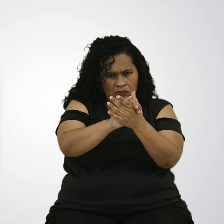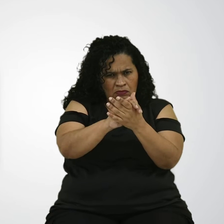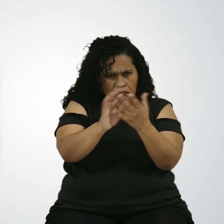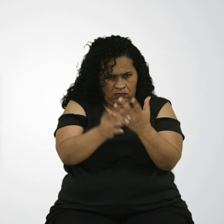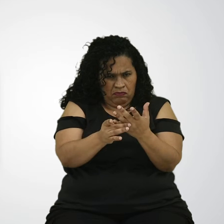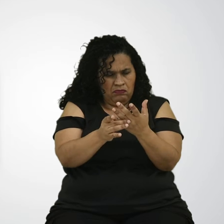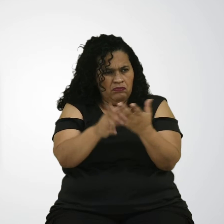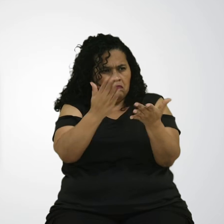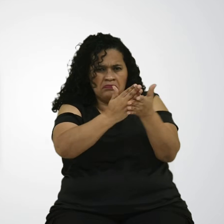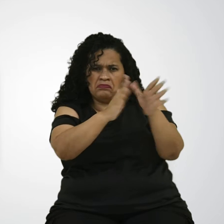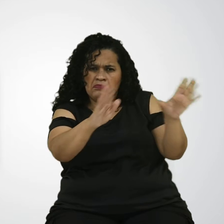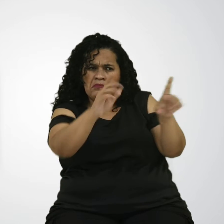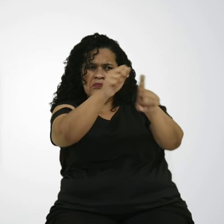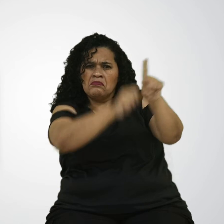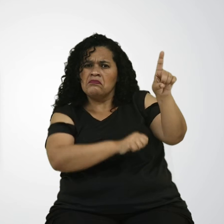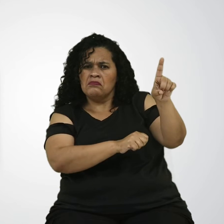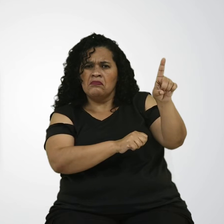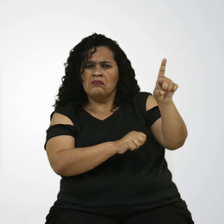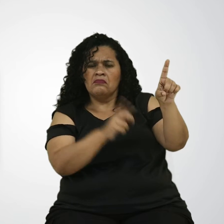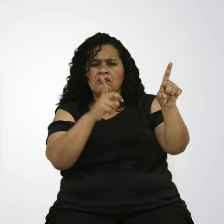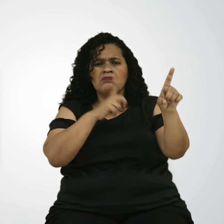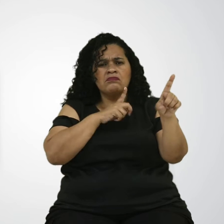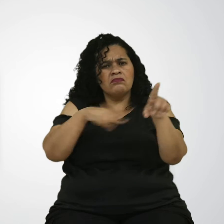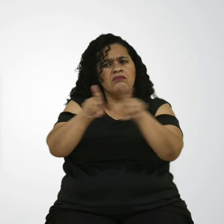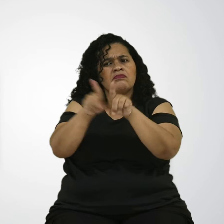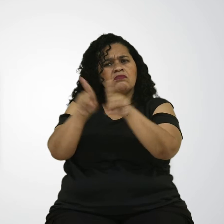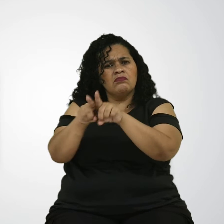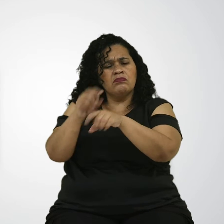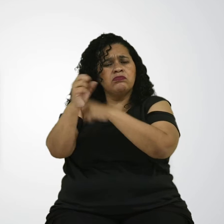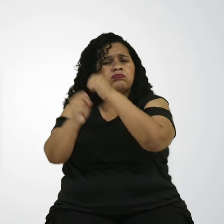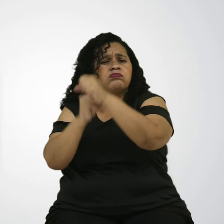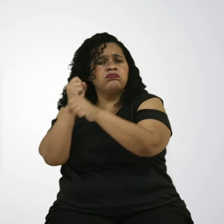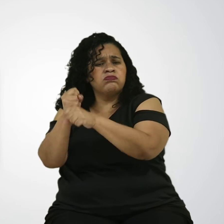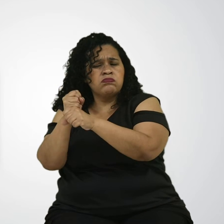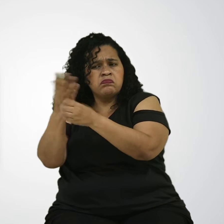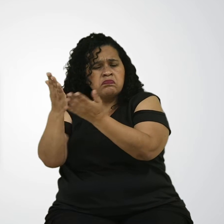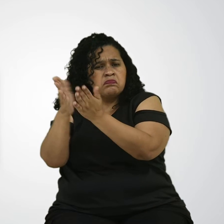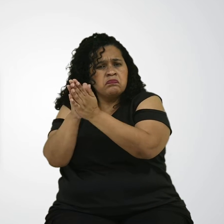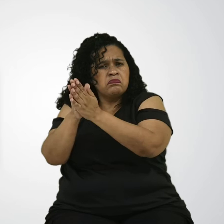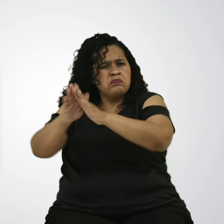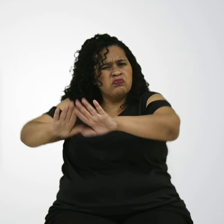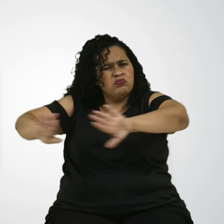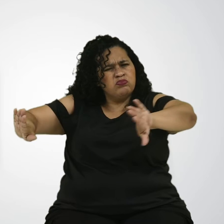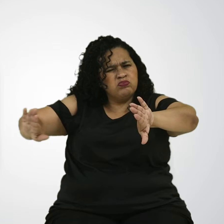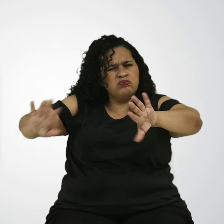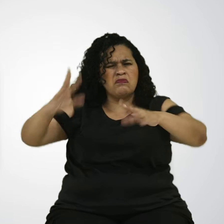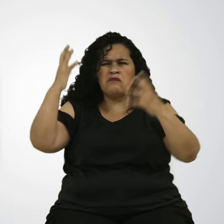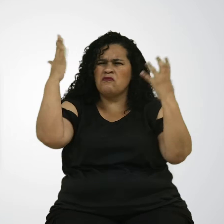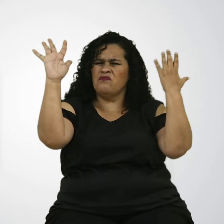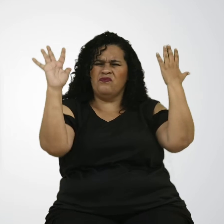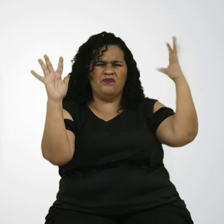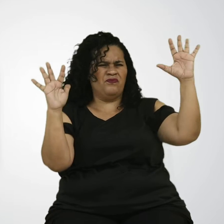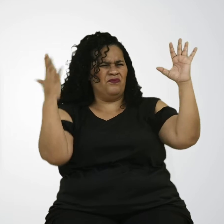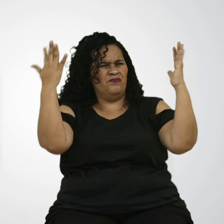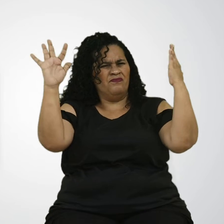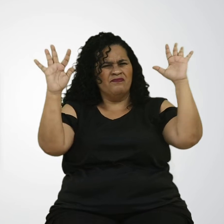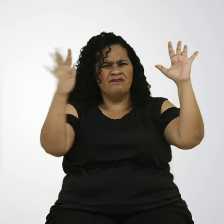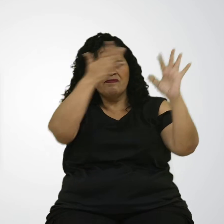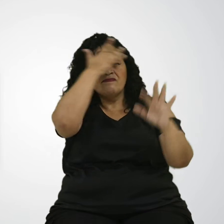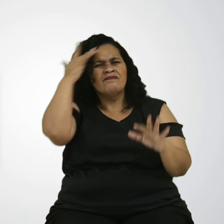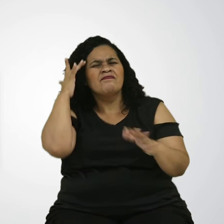há casamentos que duram poucos anos. Toda festa, convidados,